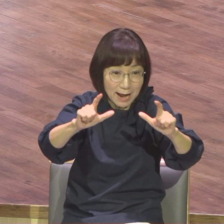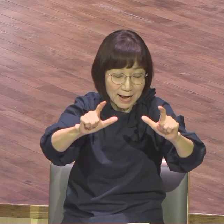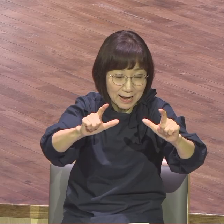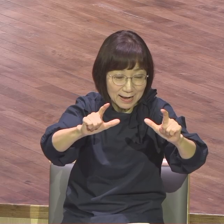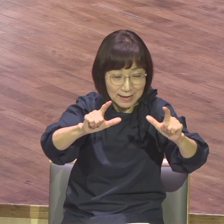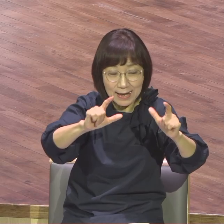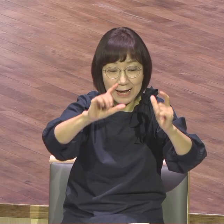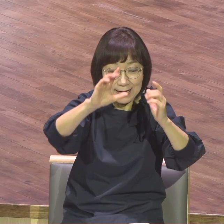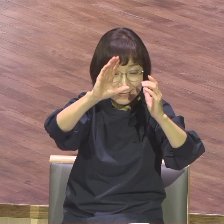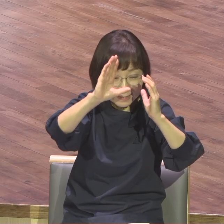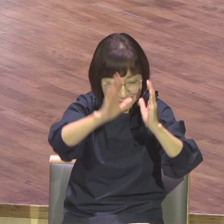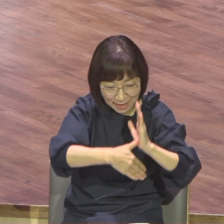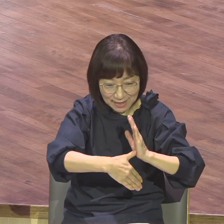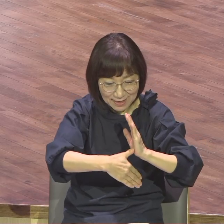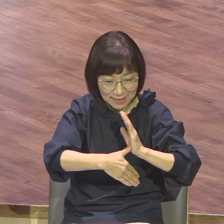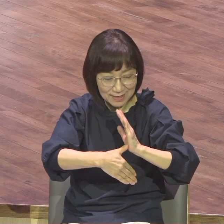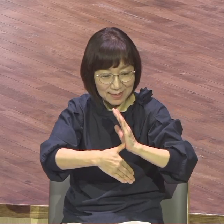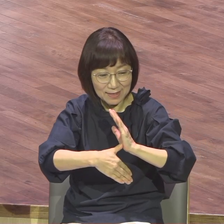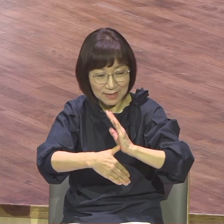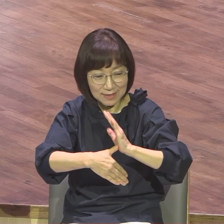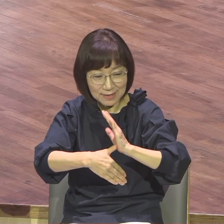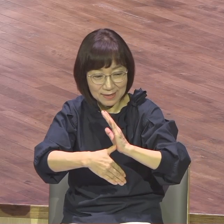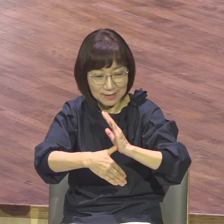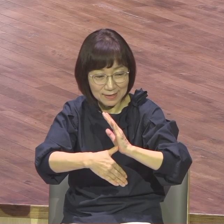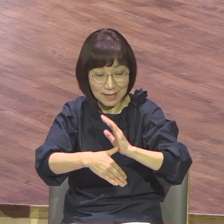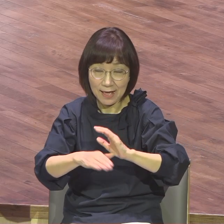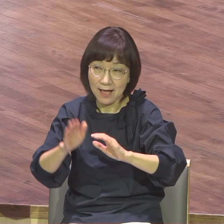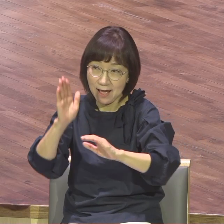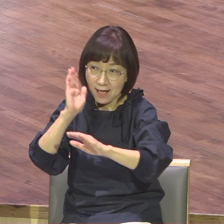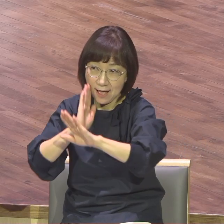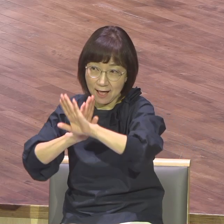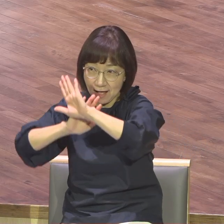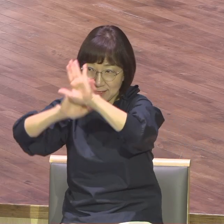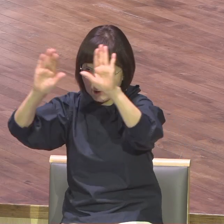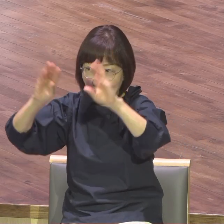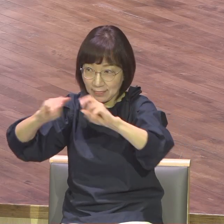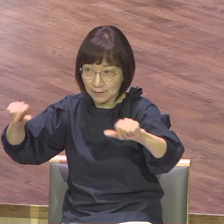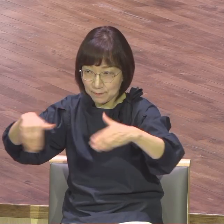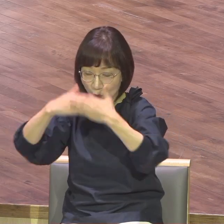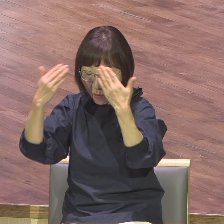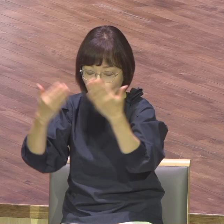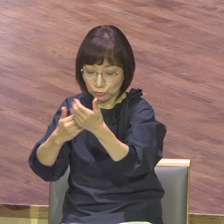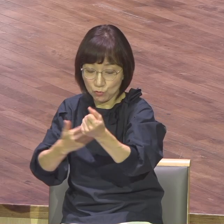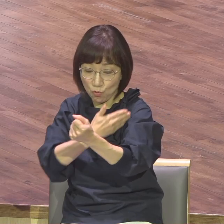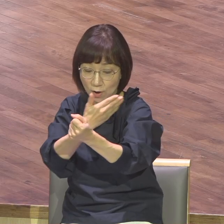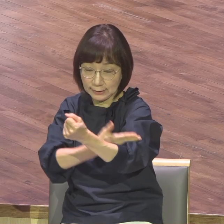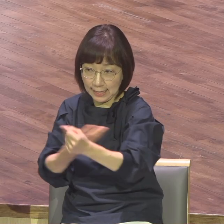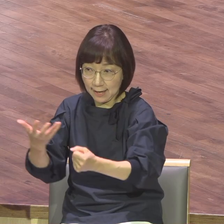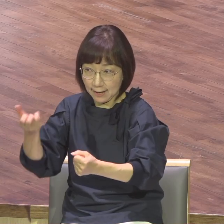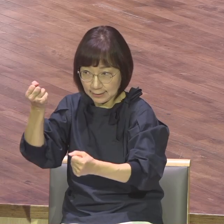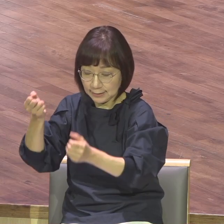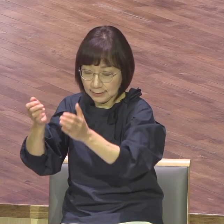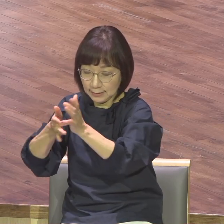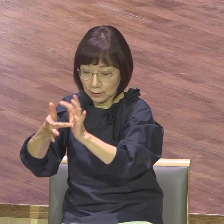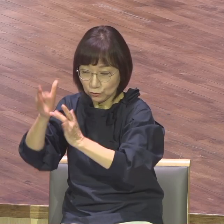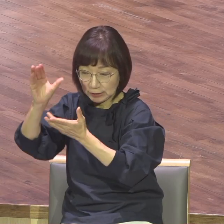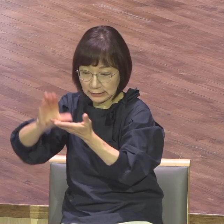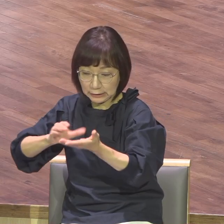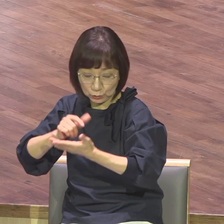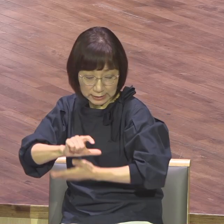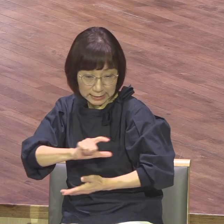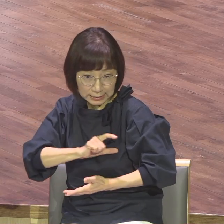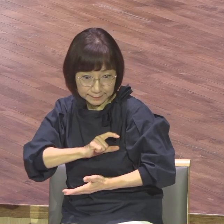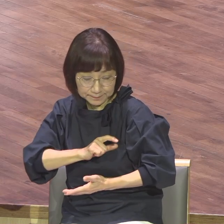이 만물을 복종케 하시는 하늘과 땅의 모든 곳을 가지신 그 예수 그리스도 이름을 내 입을 통해 말할 때 그 현장이